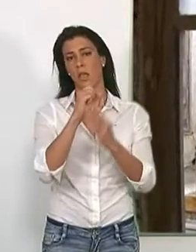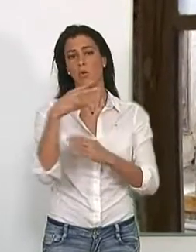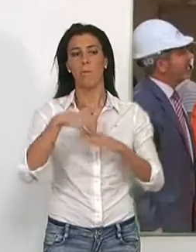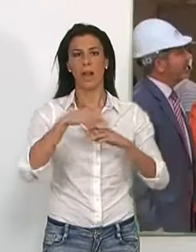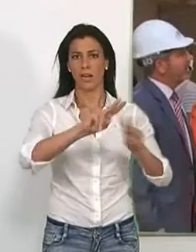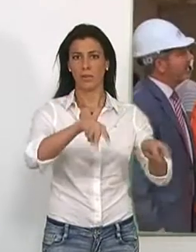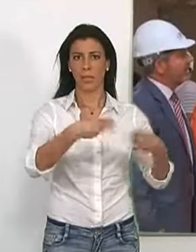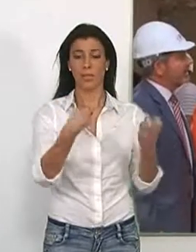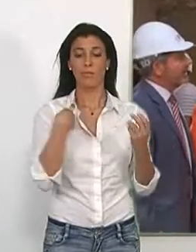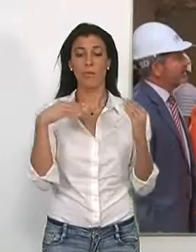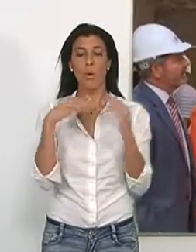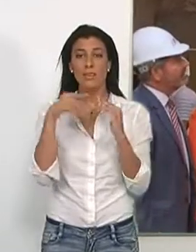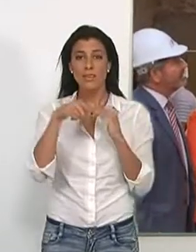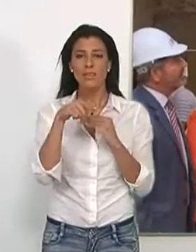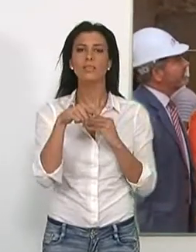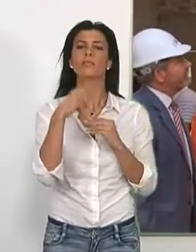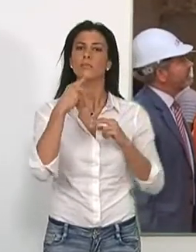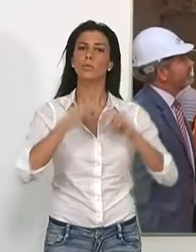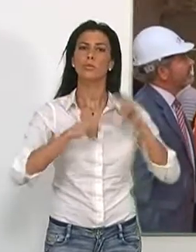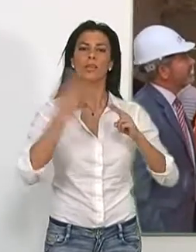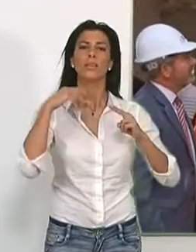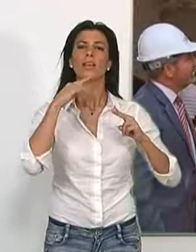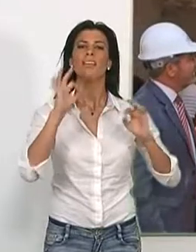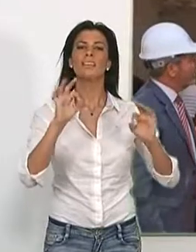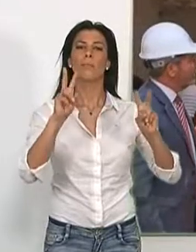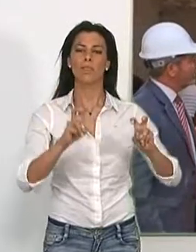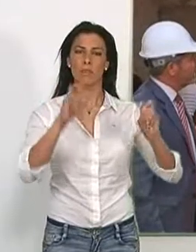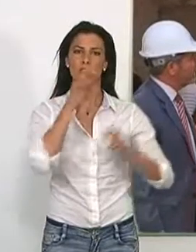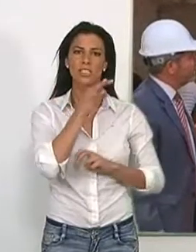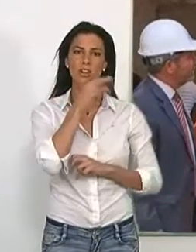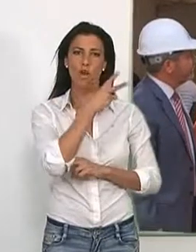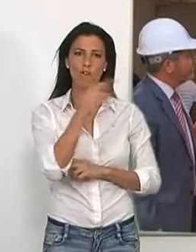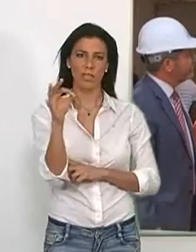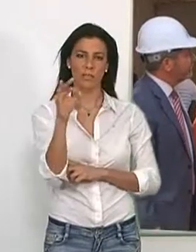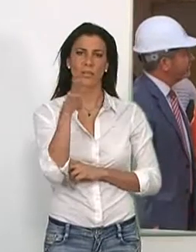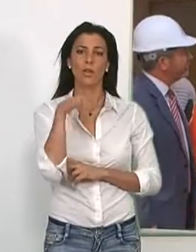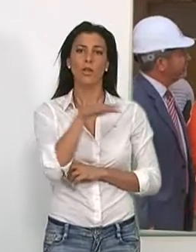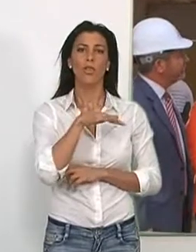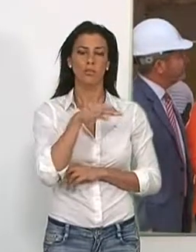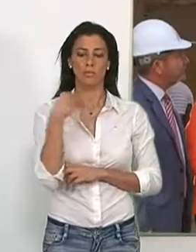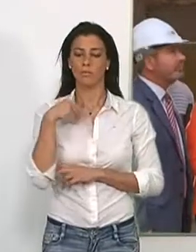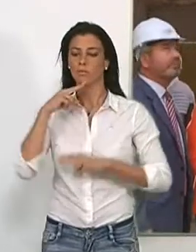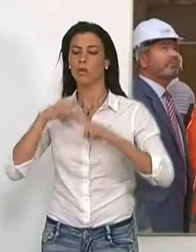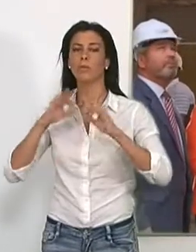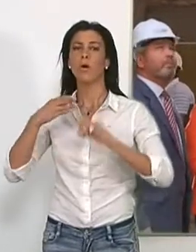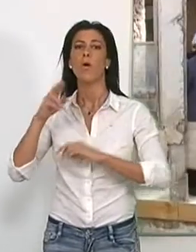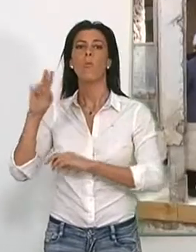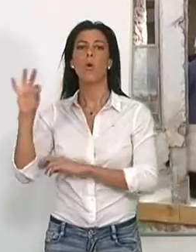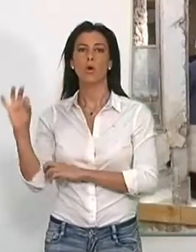rehabilitación la casa a garage Es una construcción de principios del siglo XX situada en la motrileña plaza Javier de Burgos en